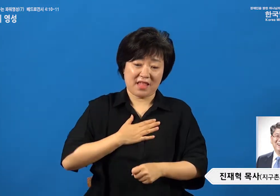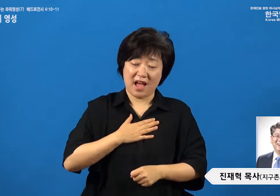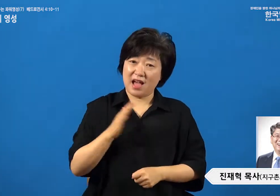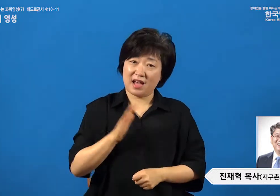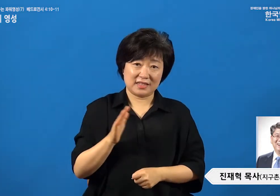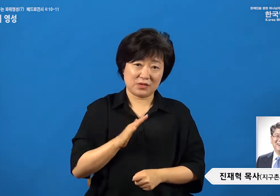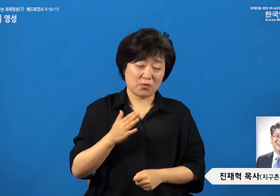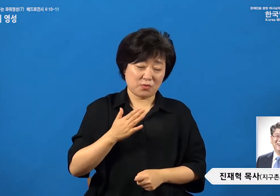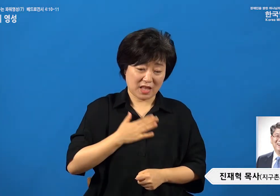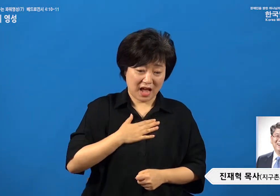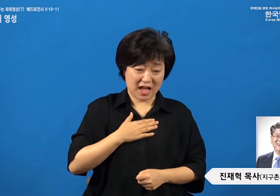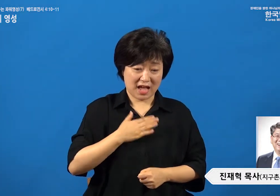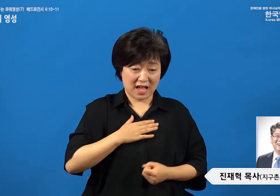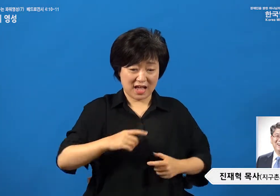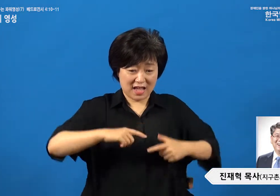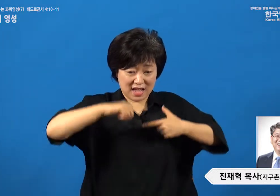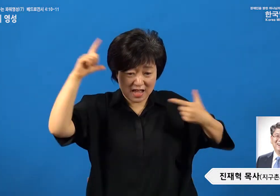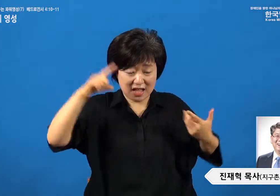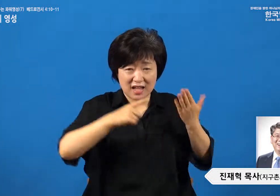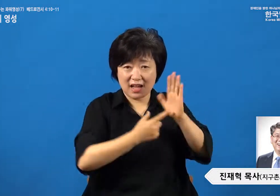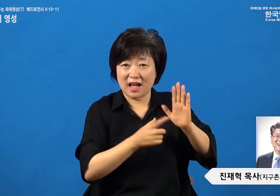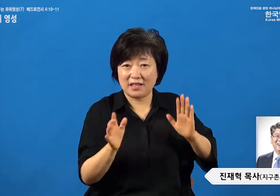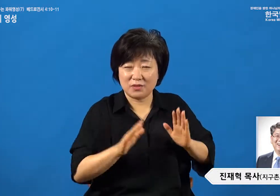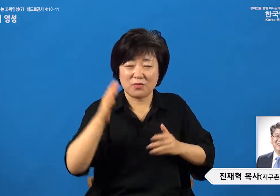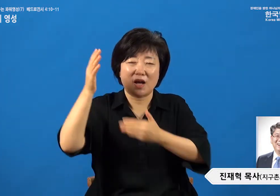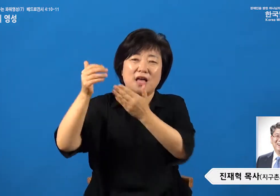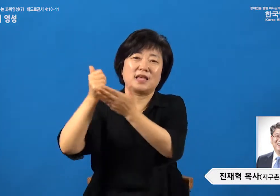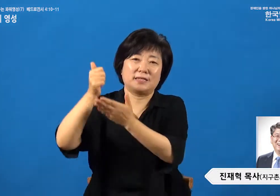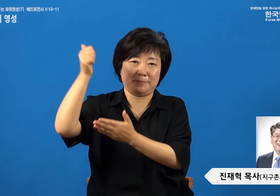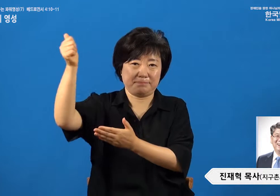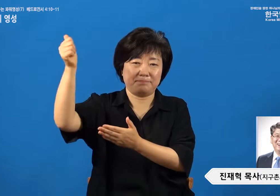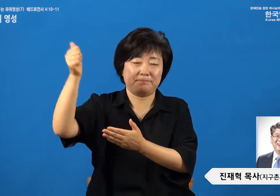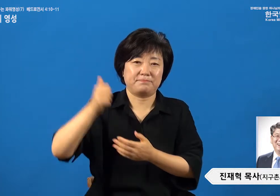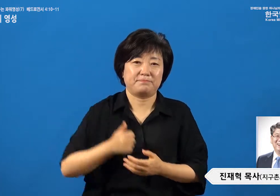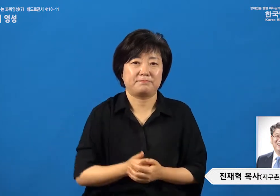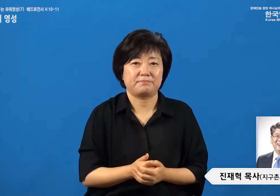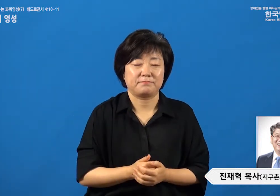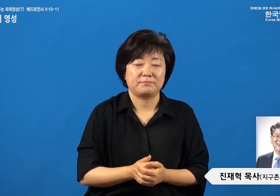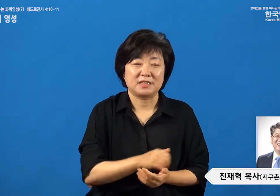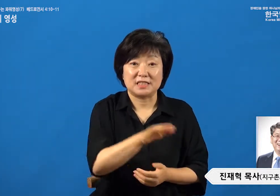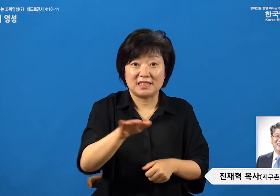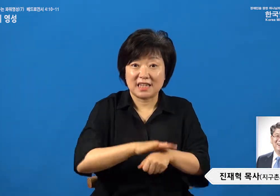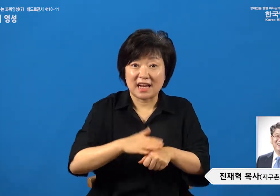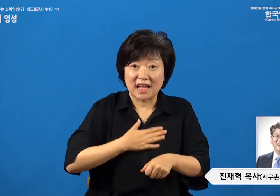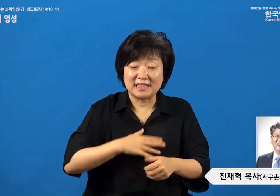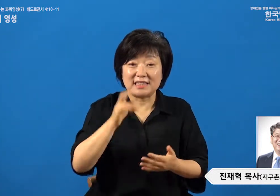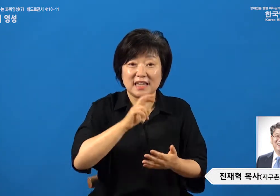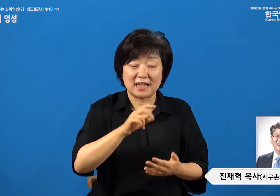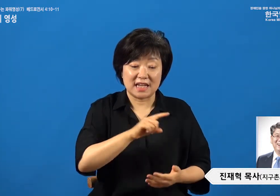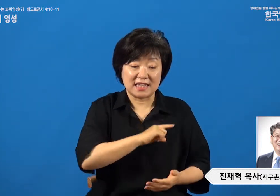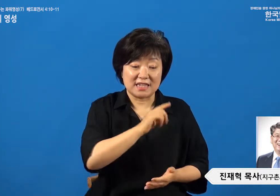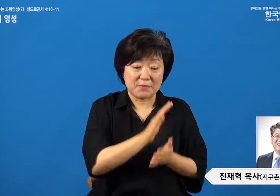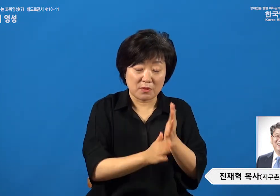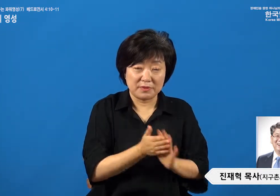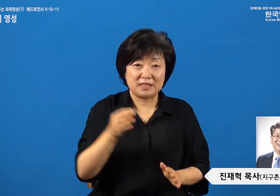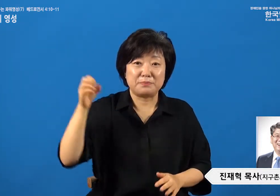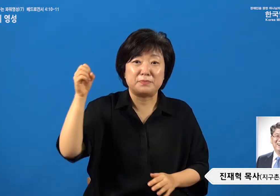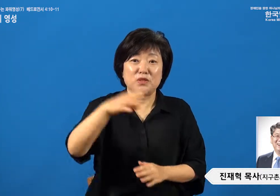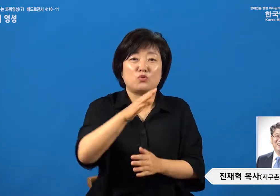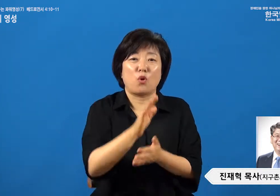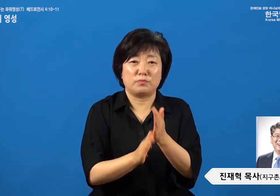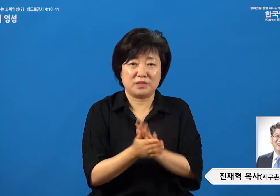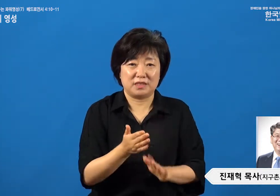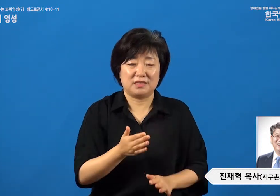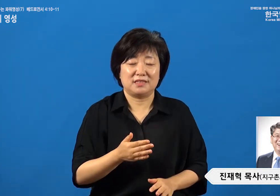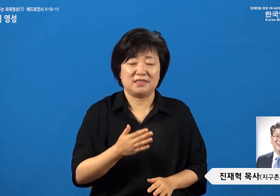내가 아니라, 우리가 아니라 하나님이. 그래서 우리가 잘 아는 찬양, 이름도 없이 빛도